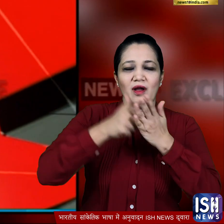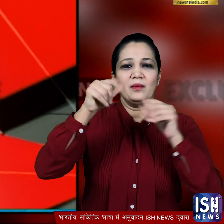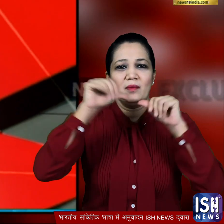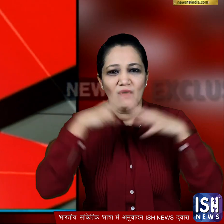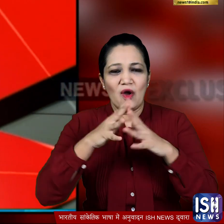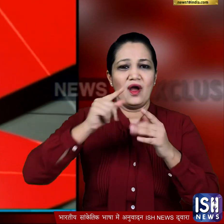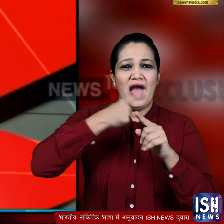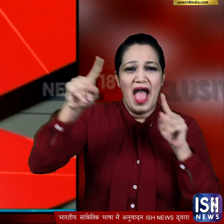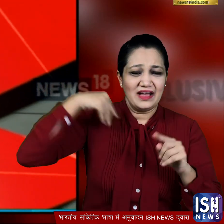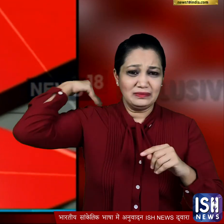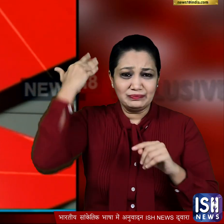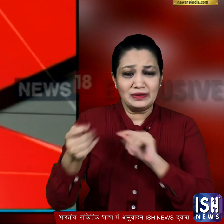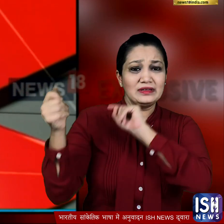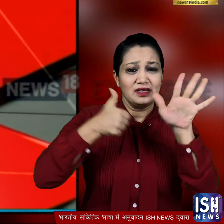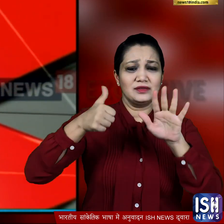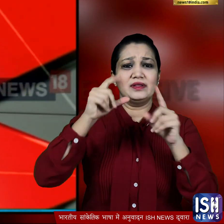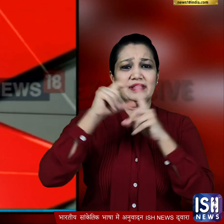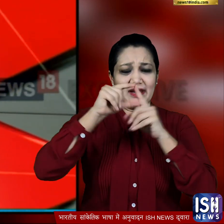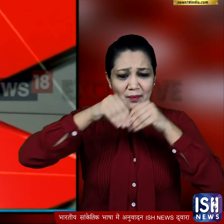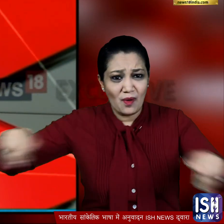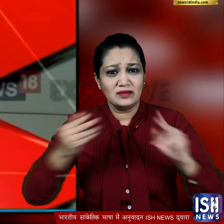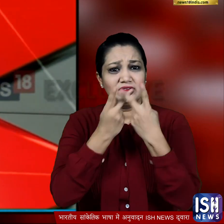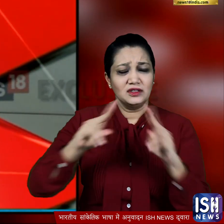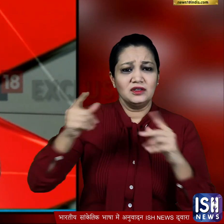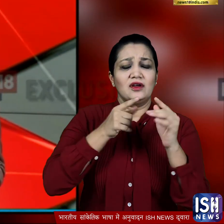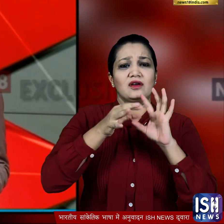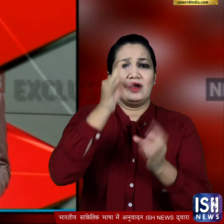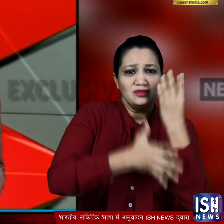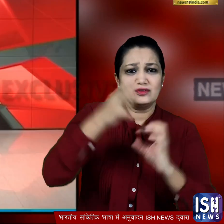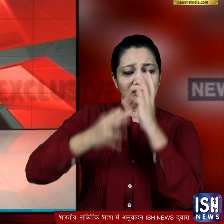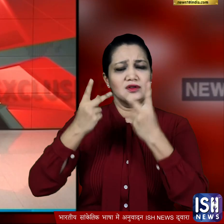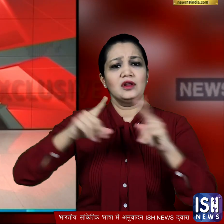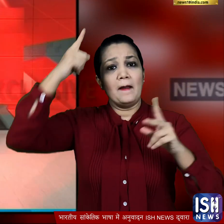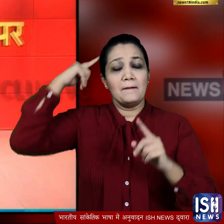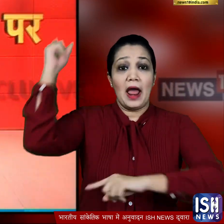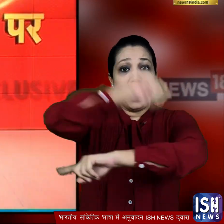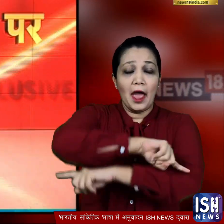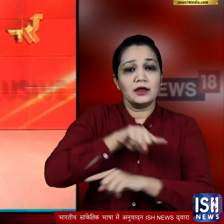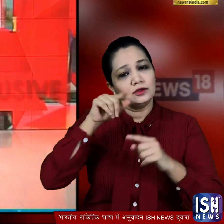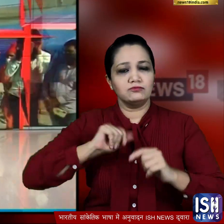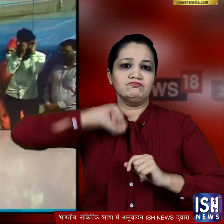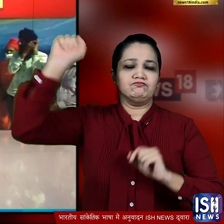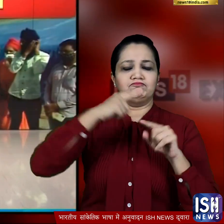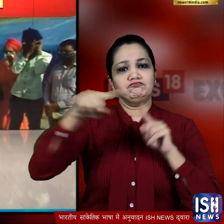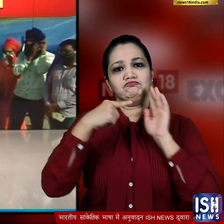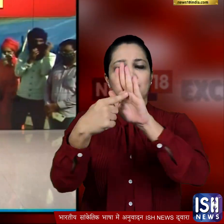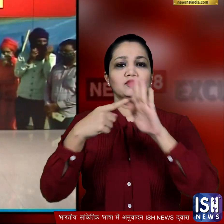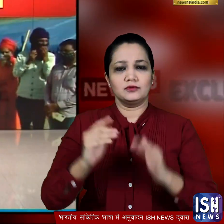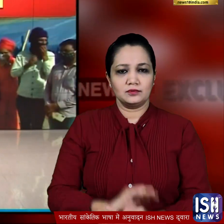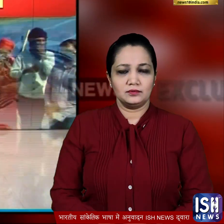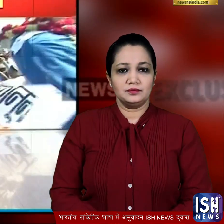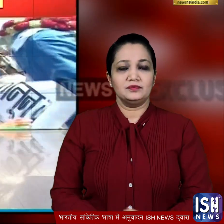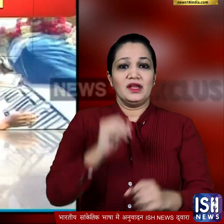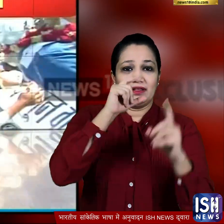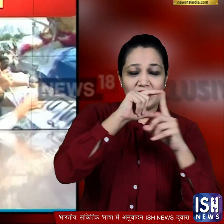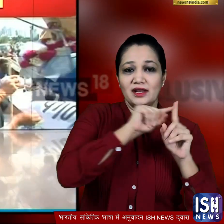कृषि सुधार कानूनों के विरोध में 6 महीने से दिल्ली की सीमाओं पर बैठे किसान संगठनों ने काला दिवस बनाकर विरोध जताया। दिल्ली यूपी